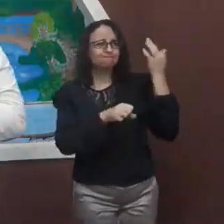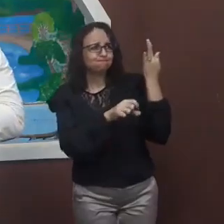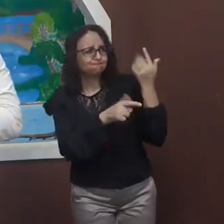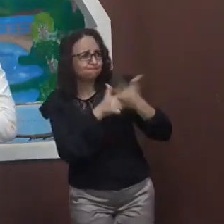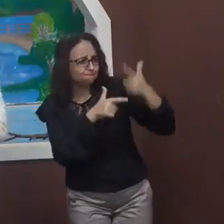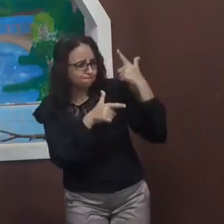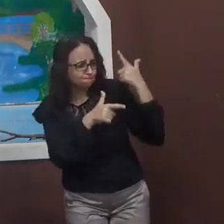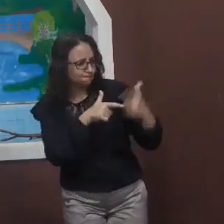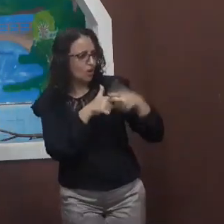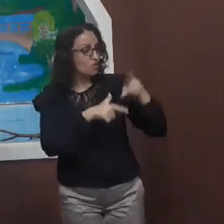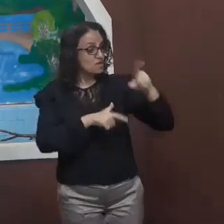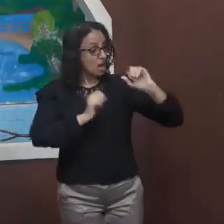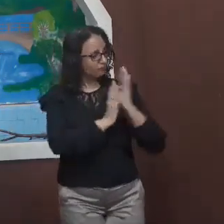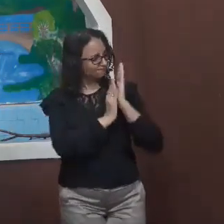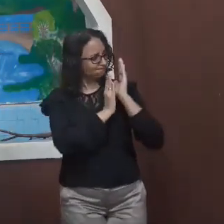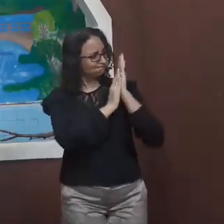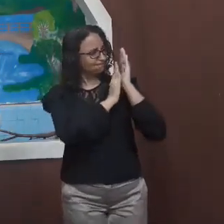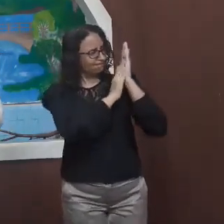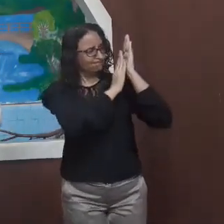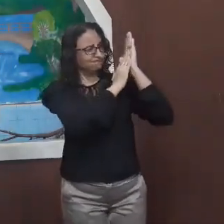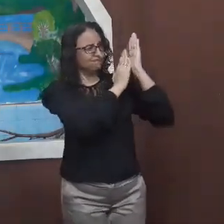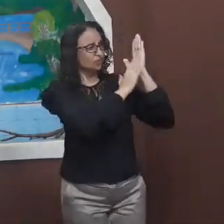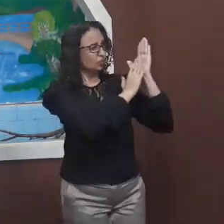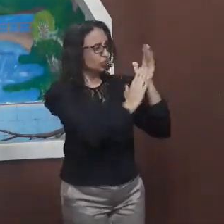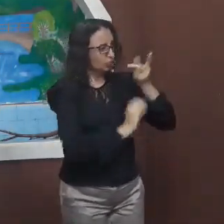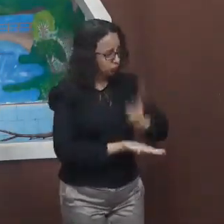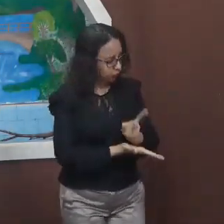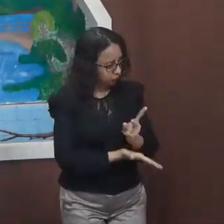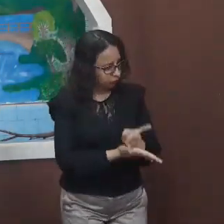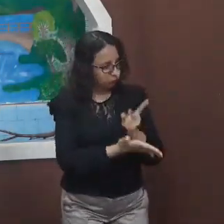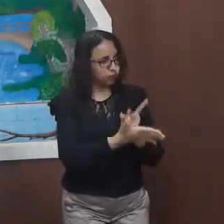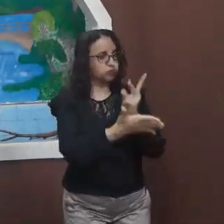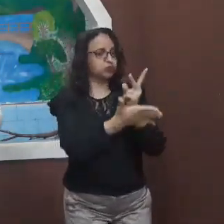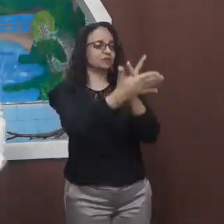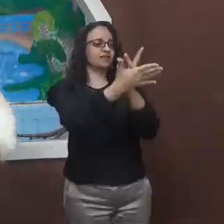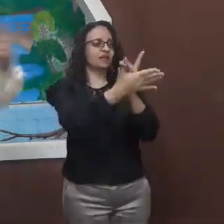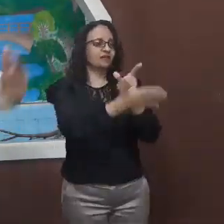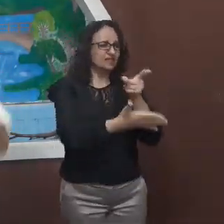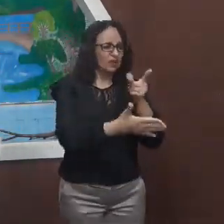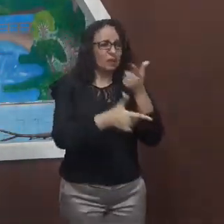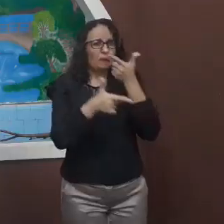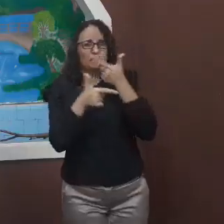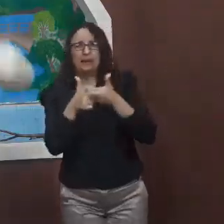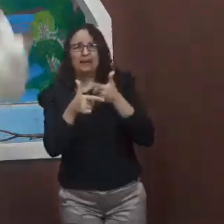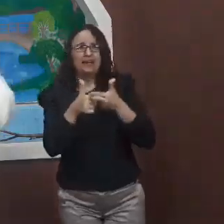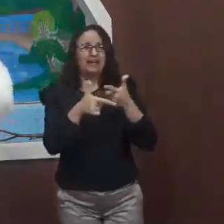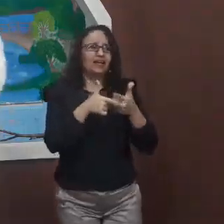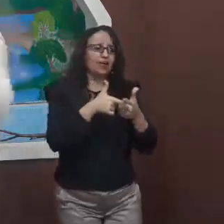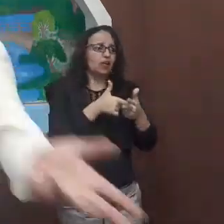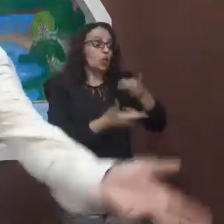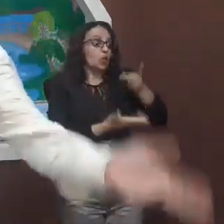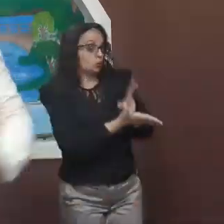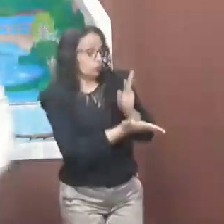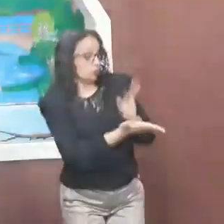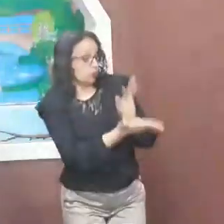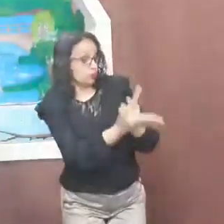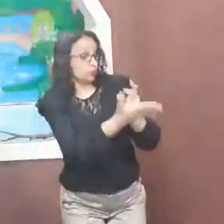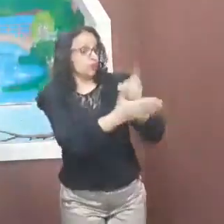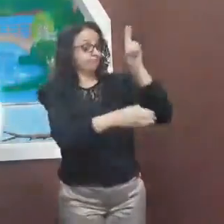luta? Continue a louvar a Deus. Irmão, está passando por luta? Continue a dizimar